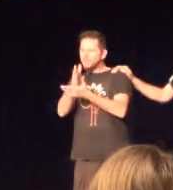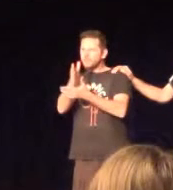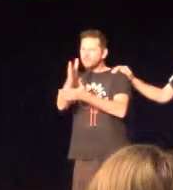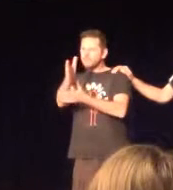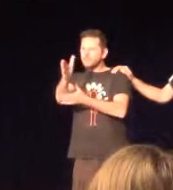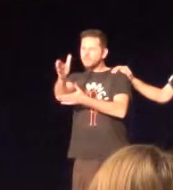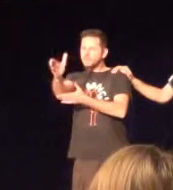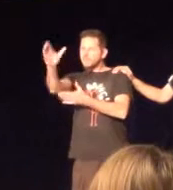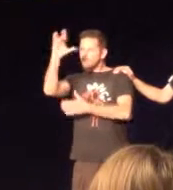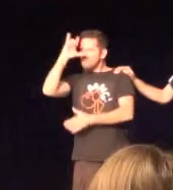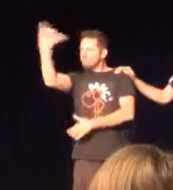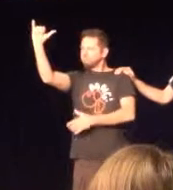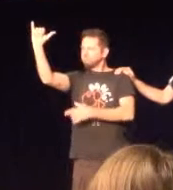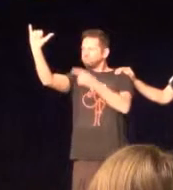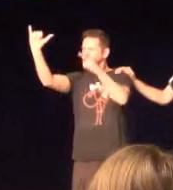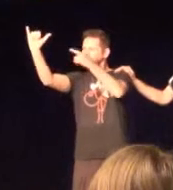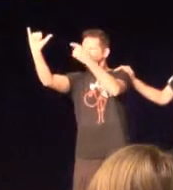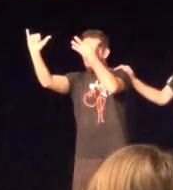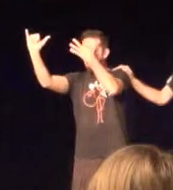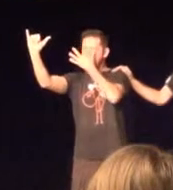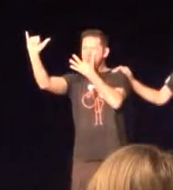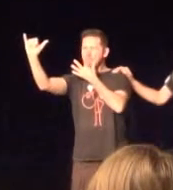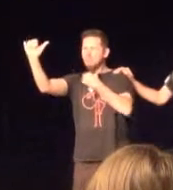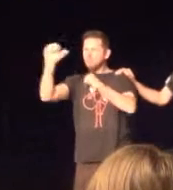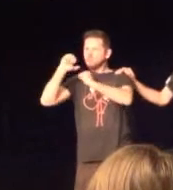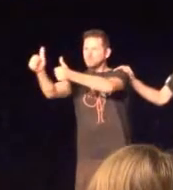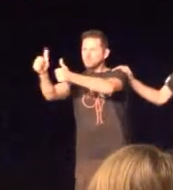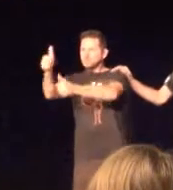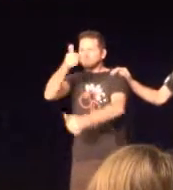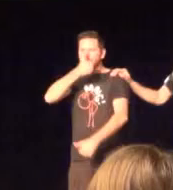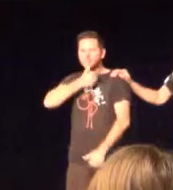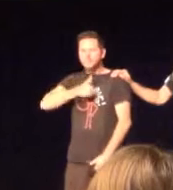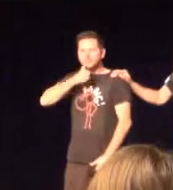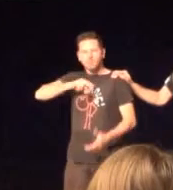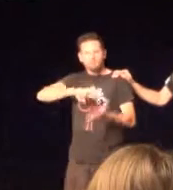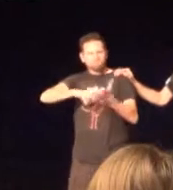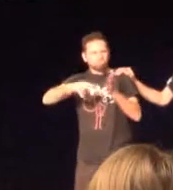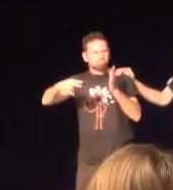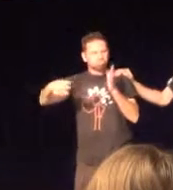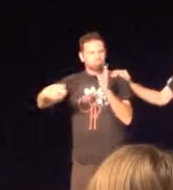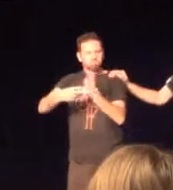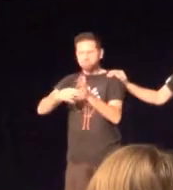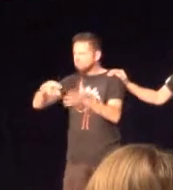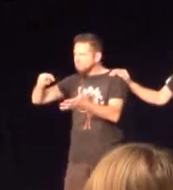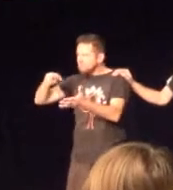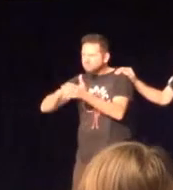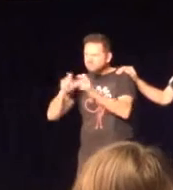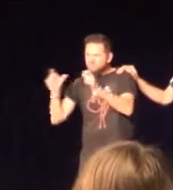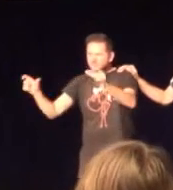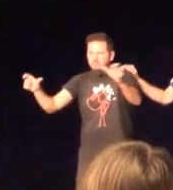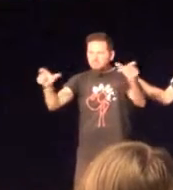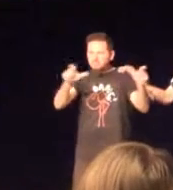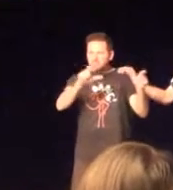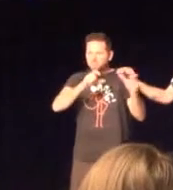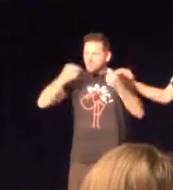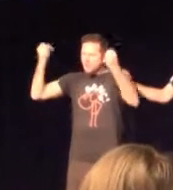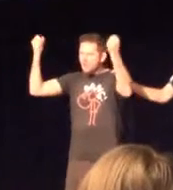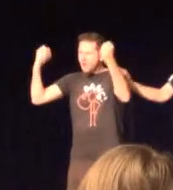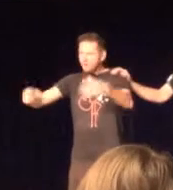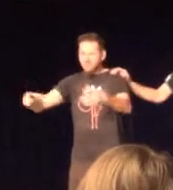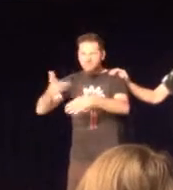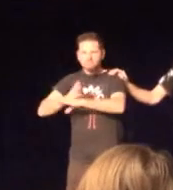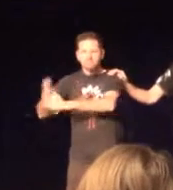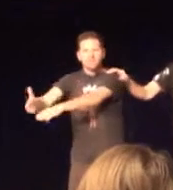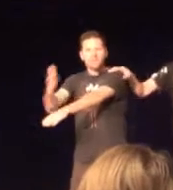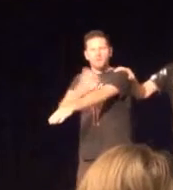ma persévérance. Je suis tout simplement patient et vigilant pour que les choses arrivent avant. Je me